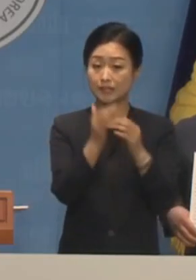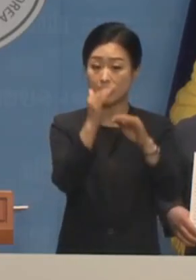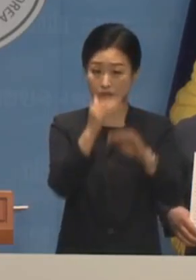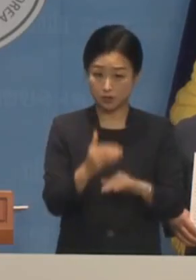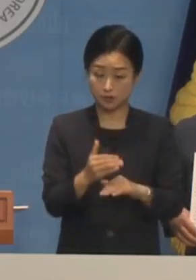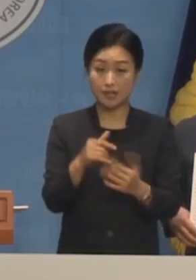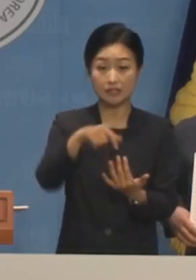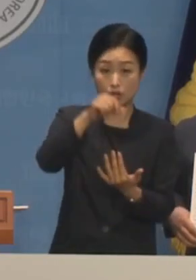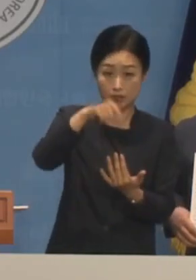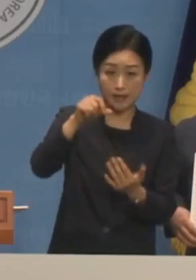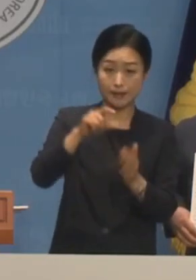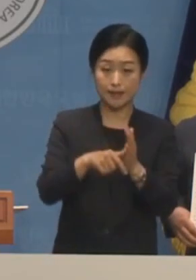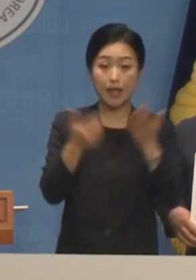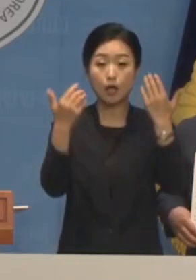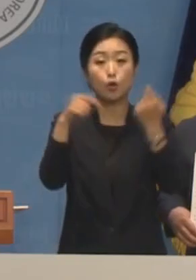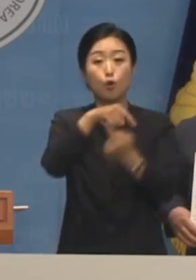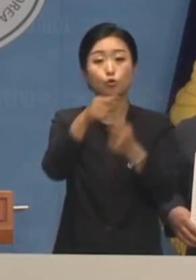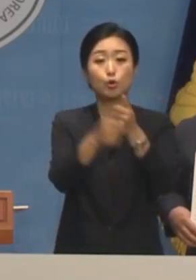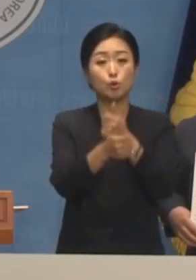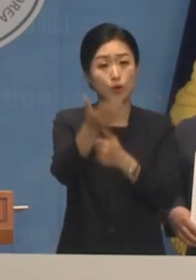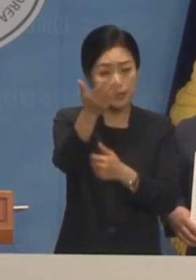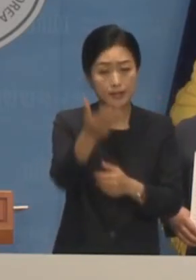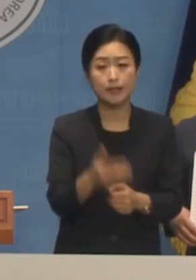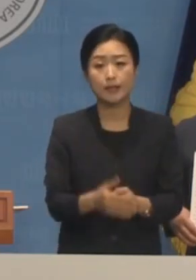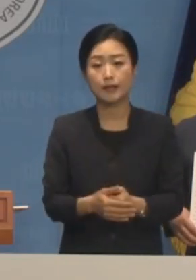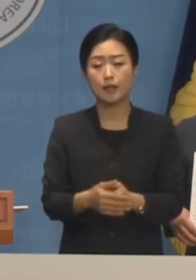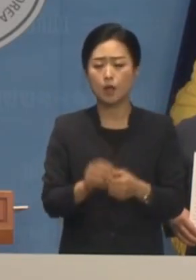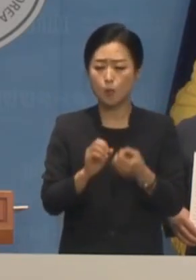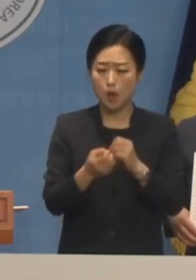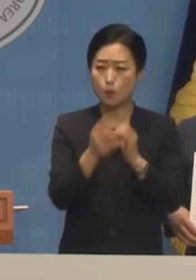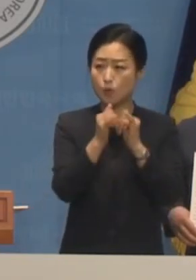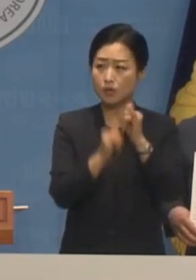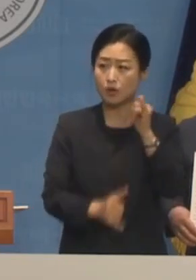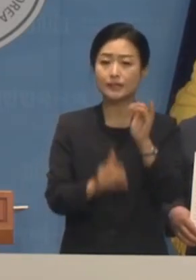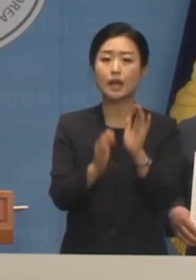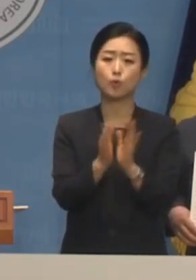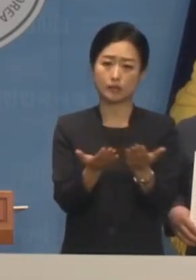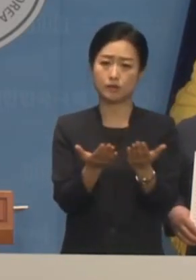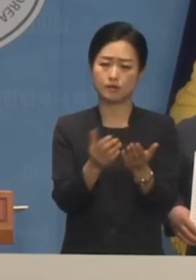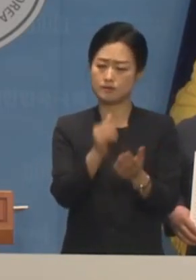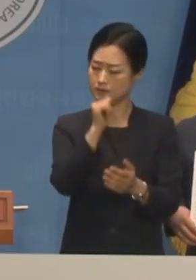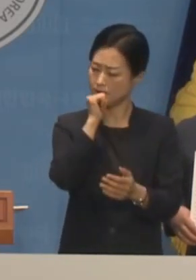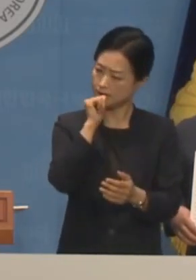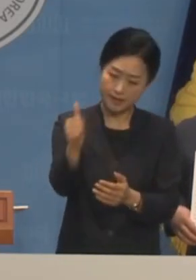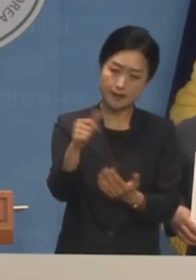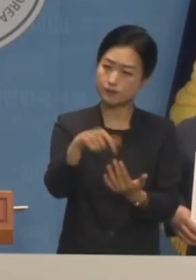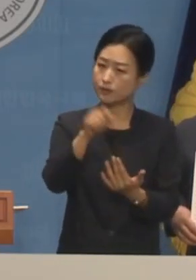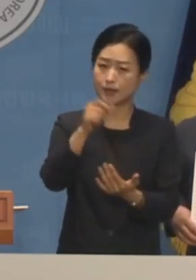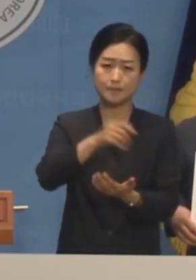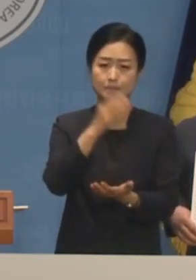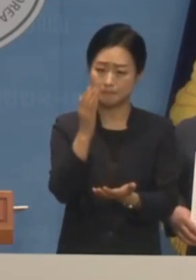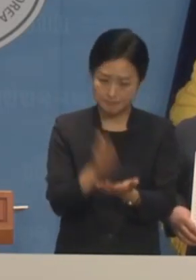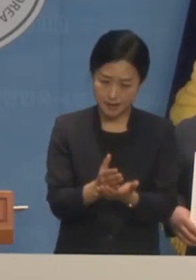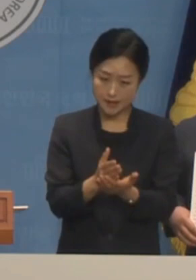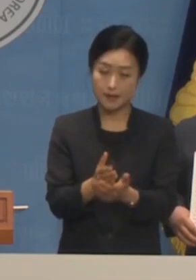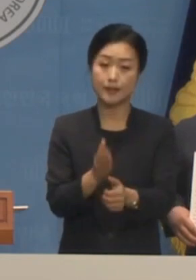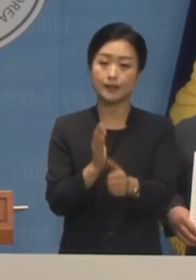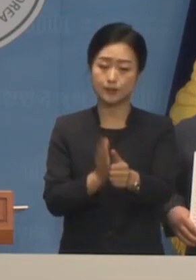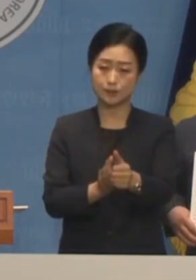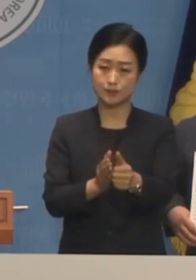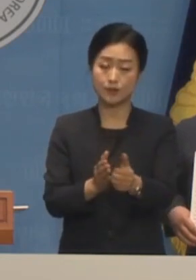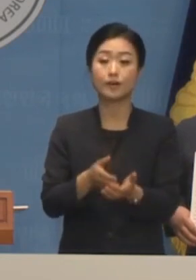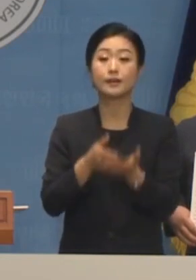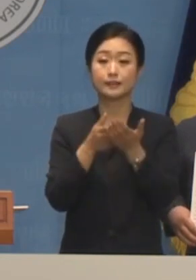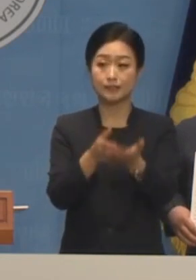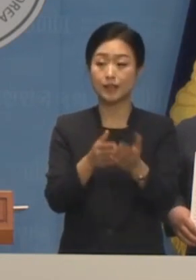들어갈 각 학교 운영위원회에 왜곡된 역사 교과서를 절대 선택하지 말 것을 요청 드리기